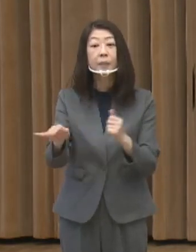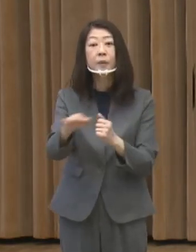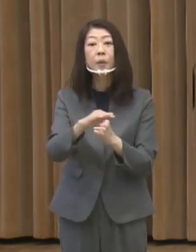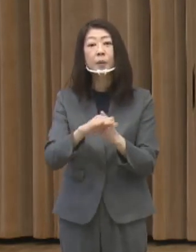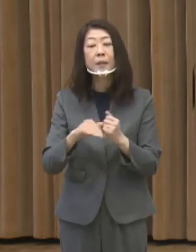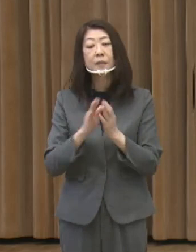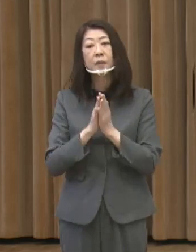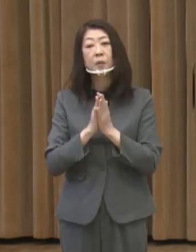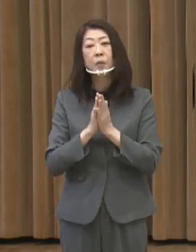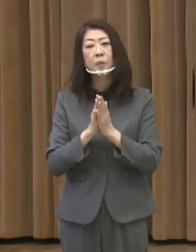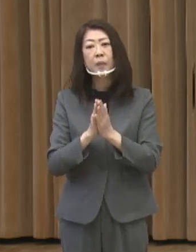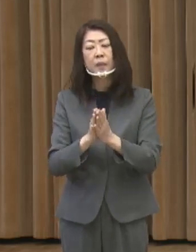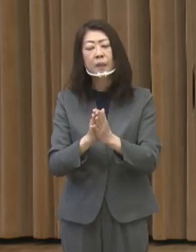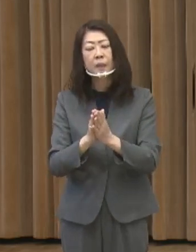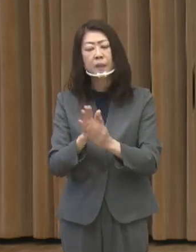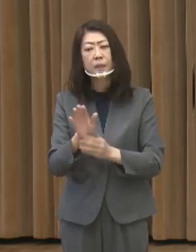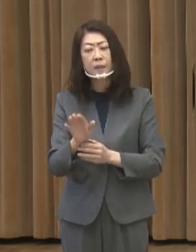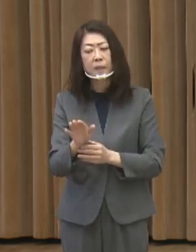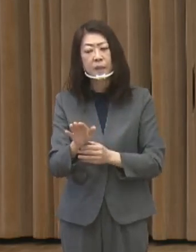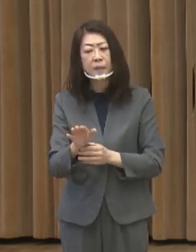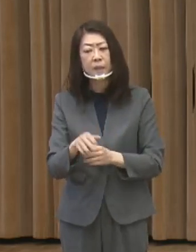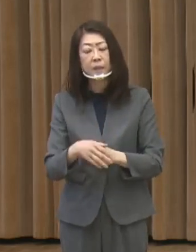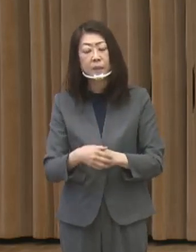いというのがありまして、